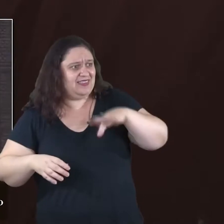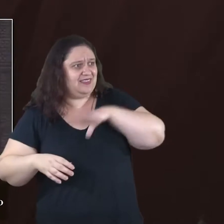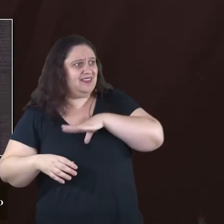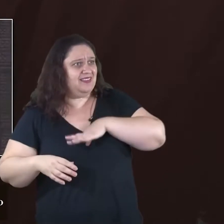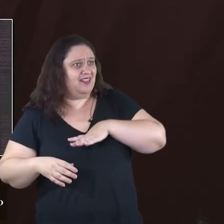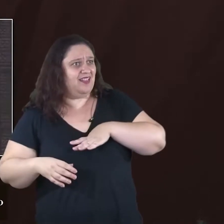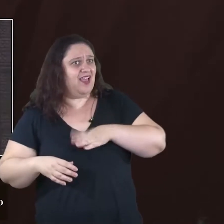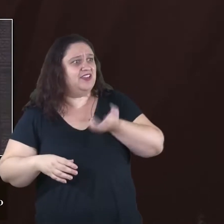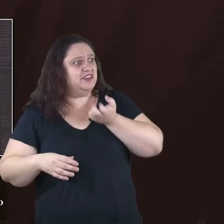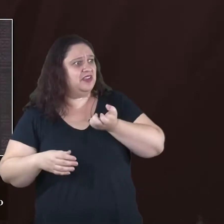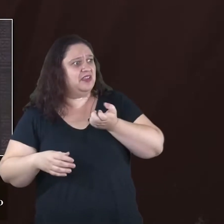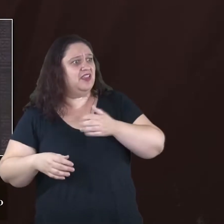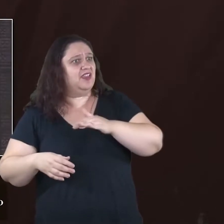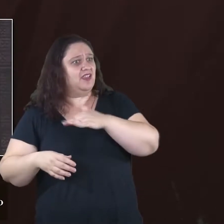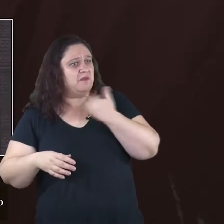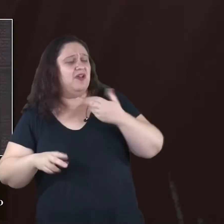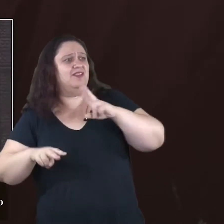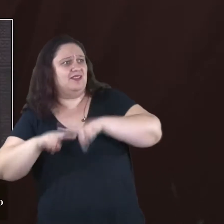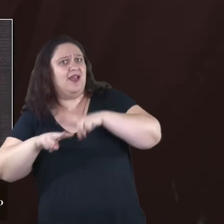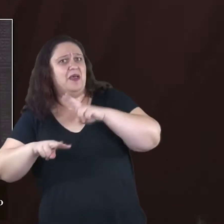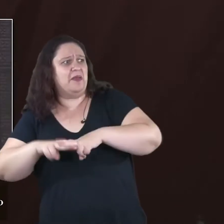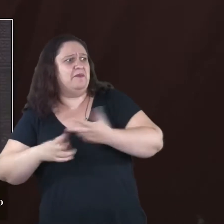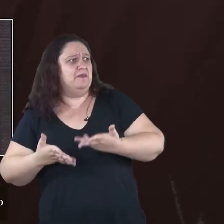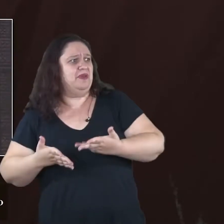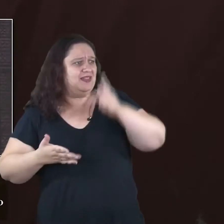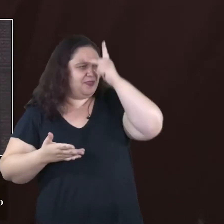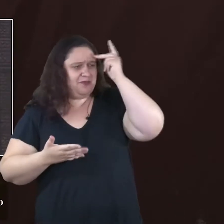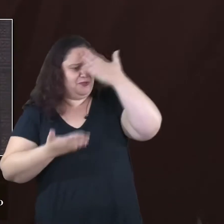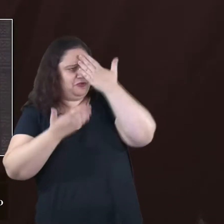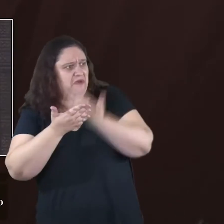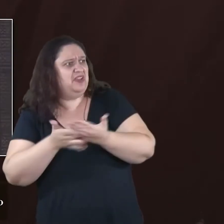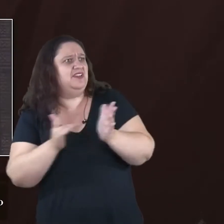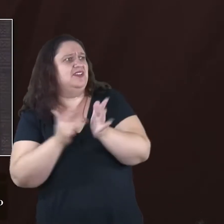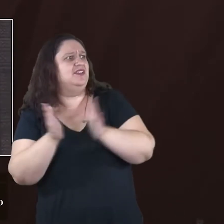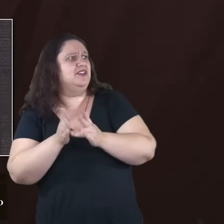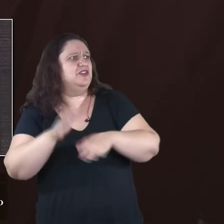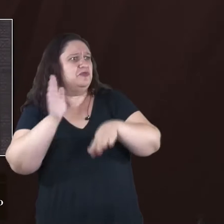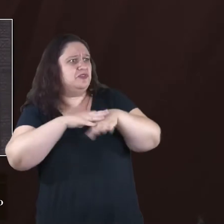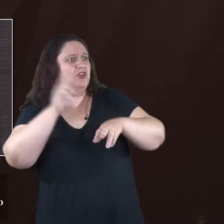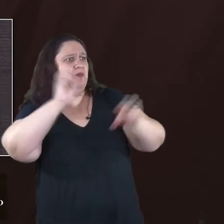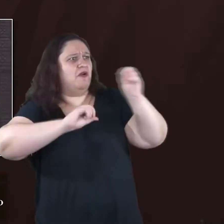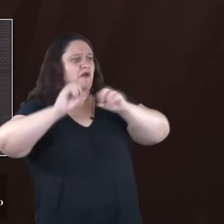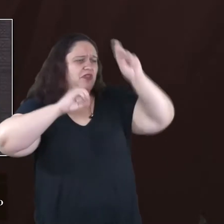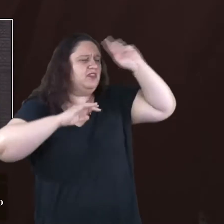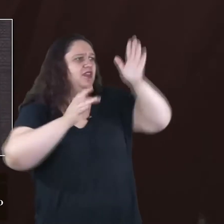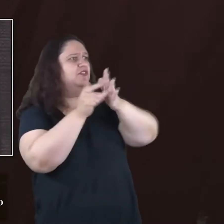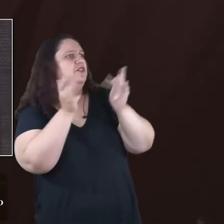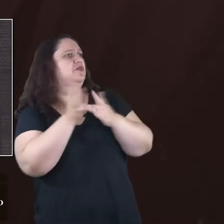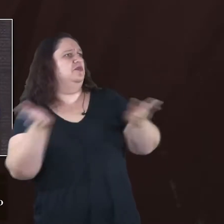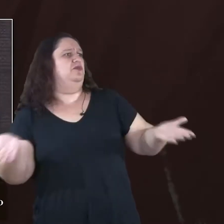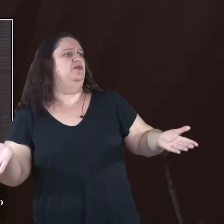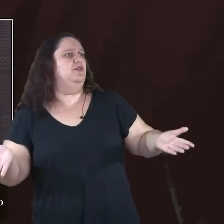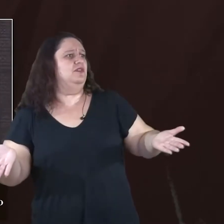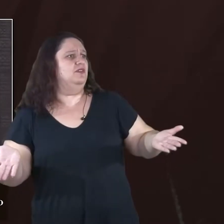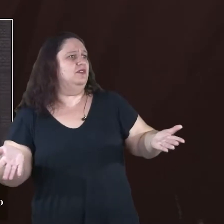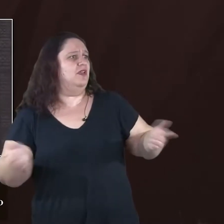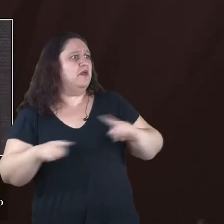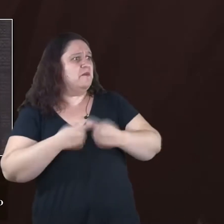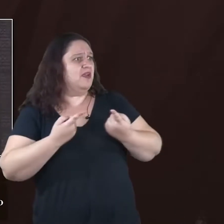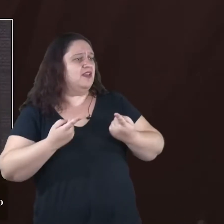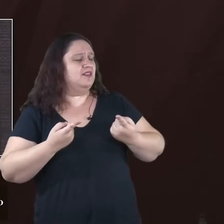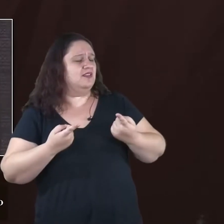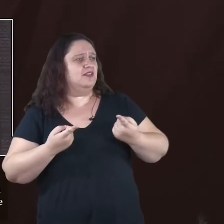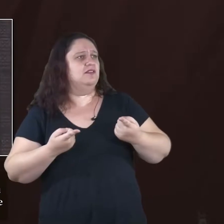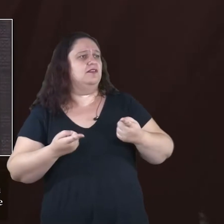dos principais sacerdotes para prender a todos os que invocam teu nome. Mas o Senhor lhe disse: